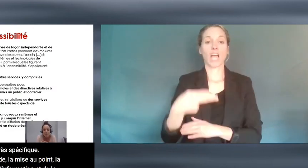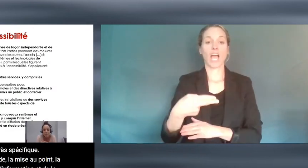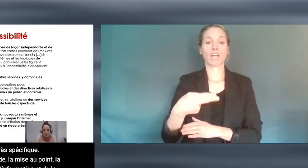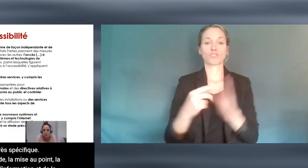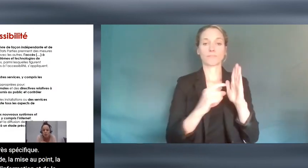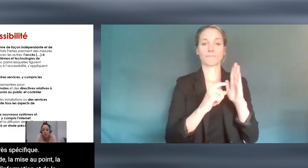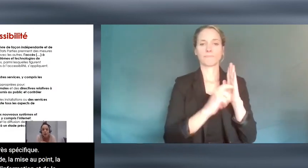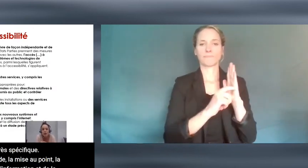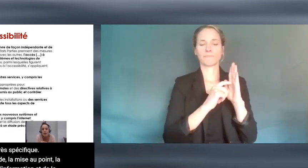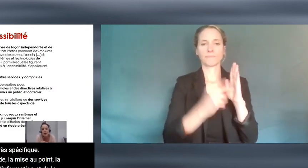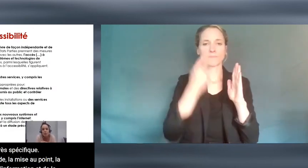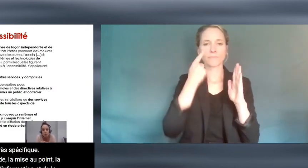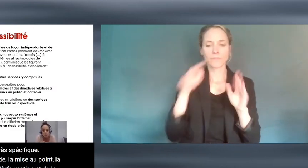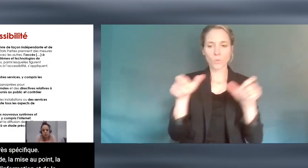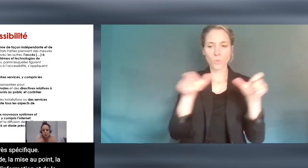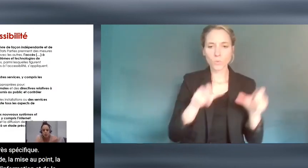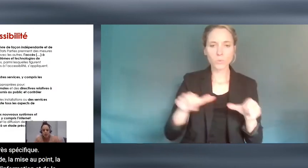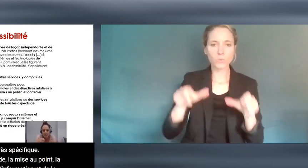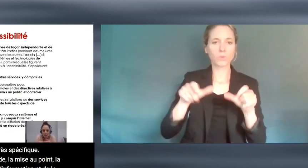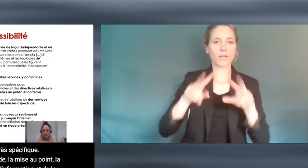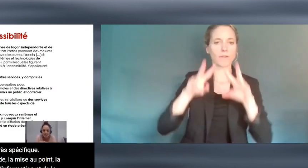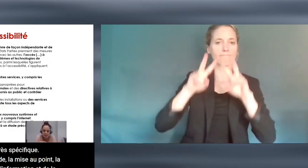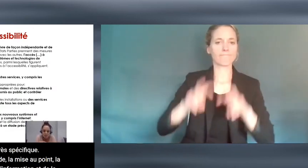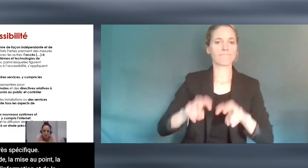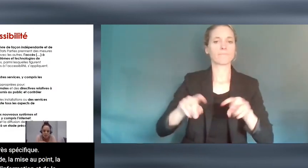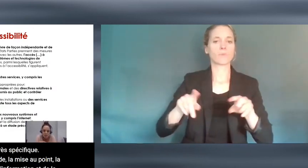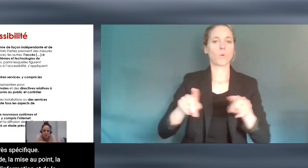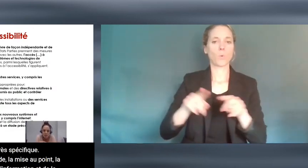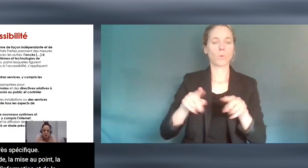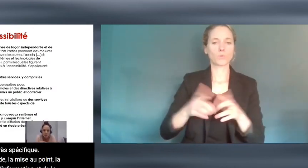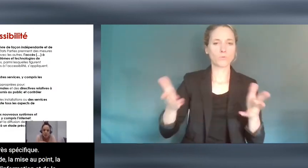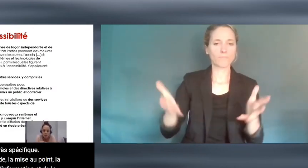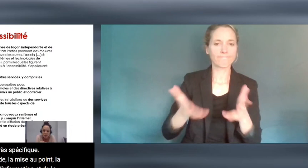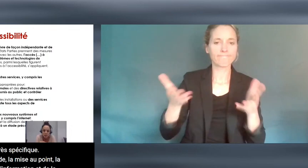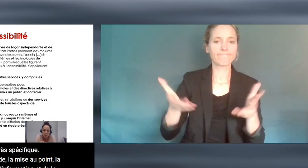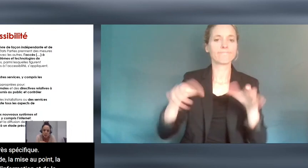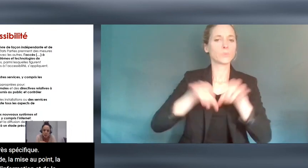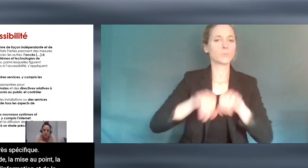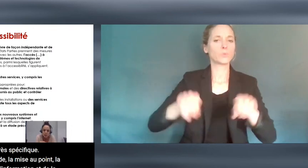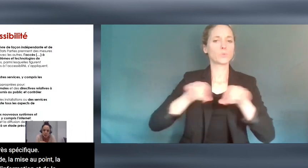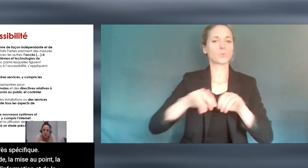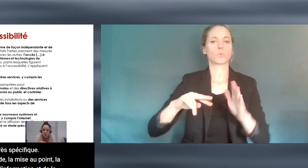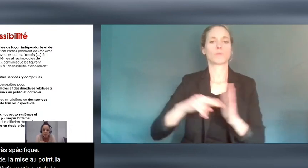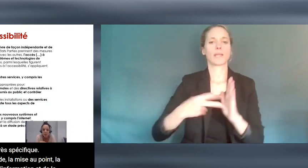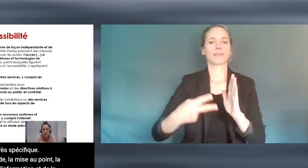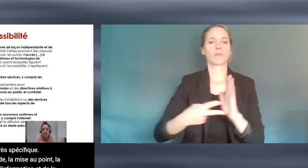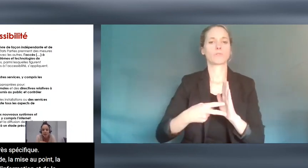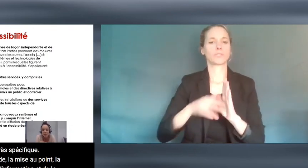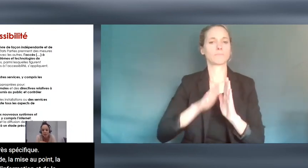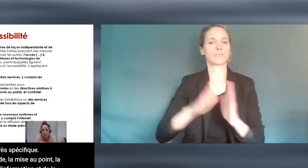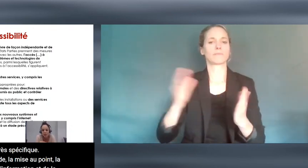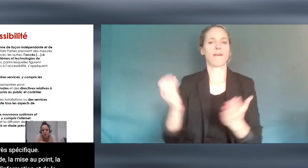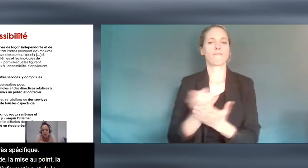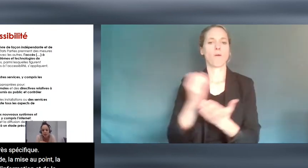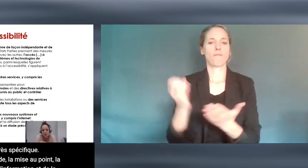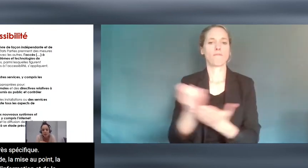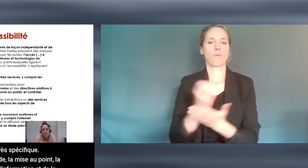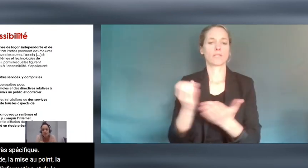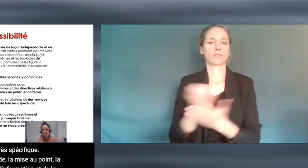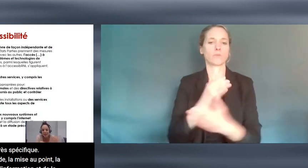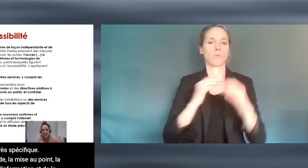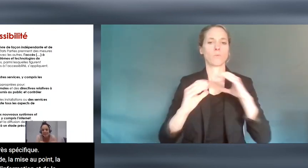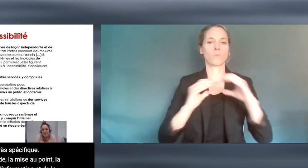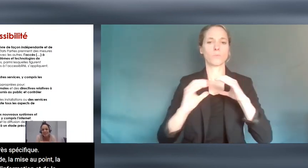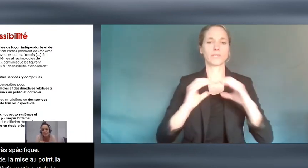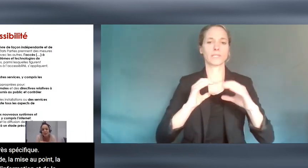l'étude, la mise au point, la production, la diffusion de technologies de l'information et de la communication qui